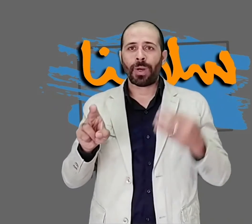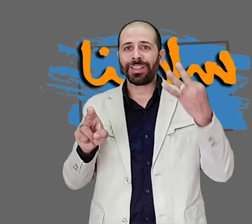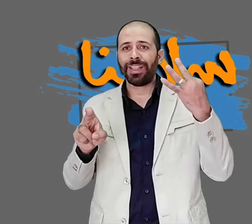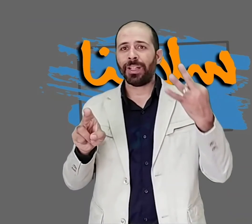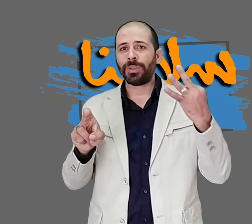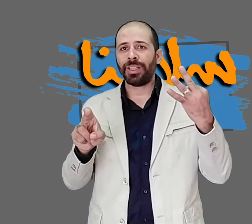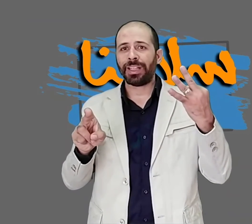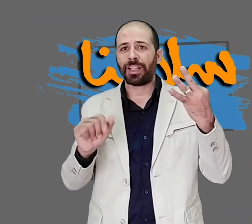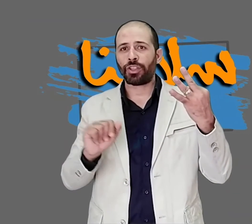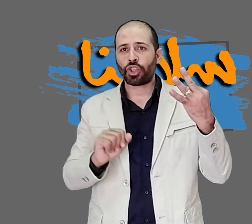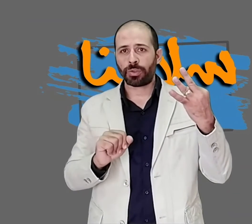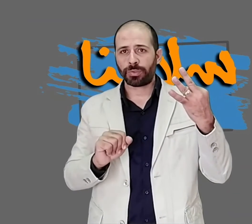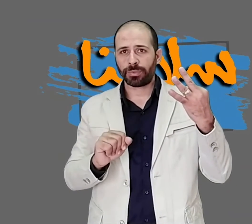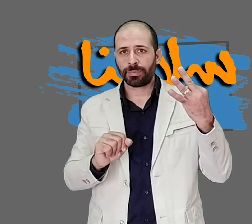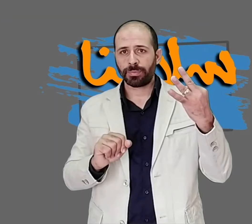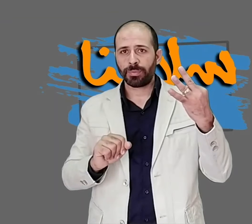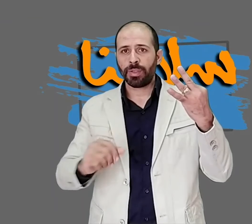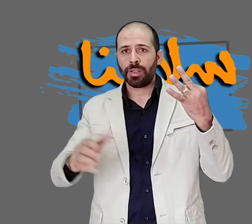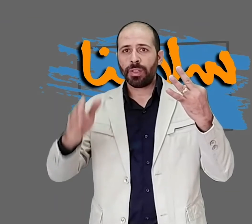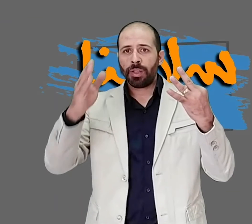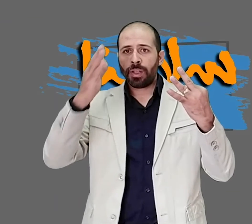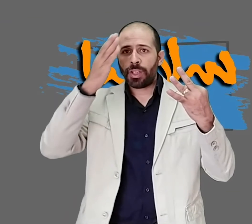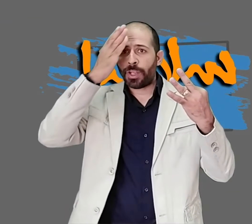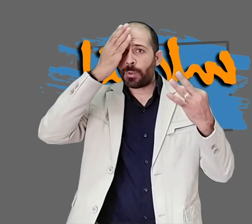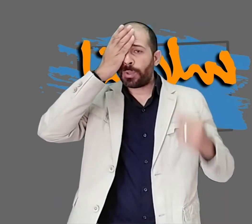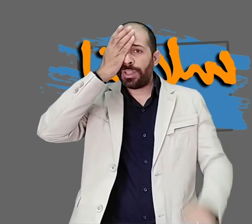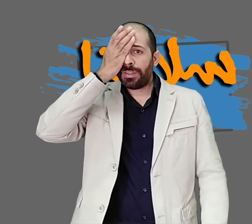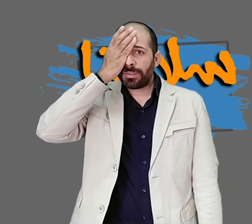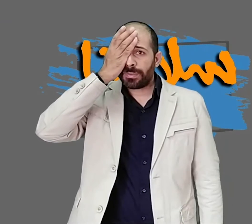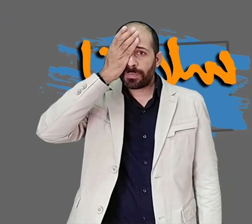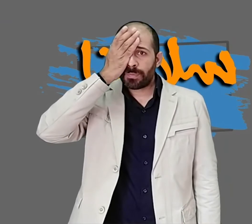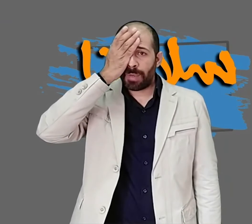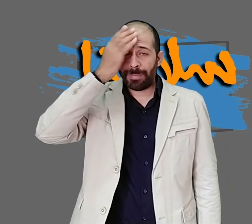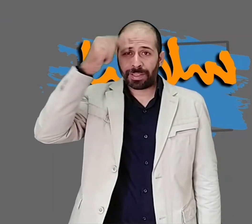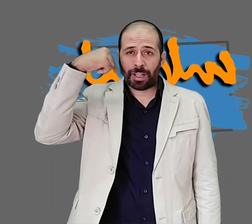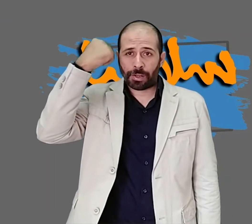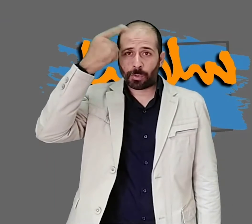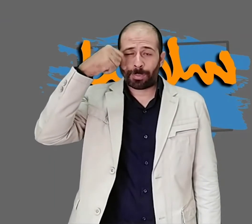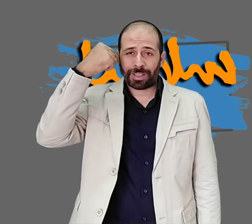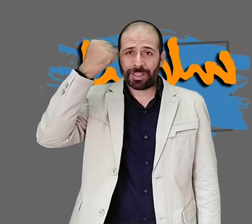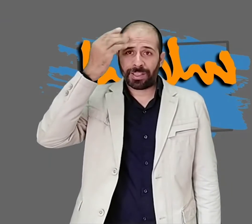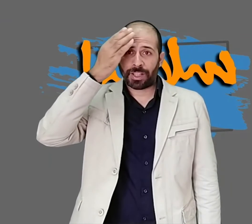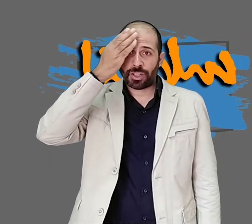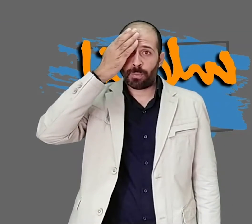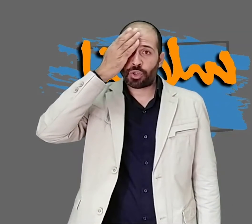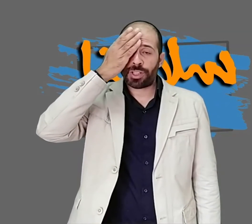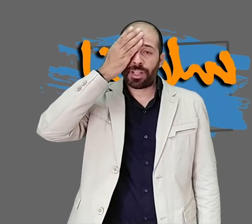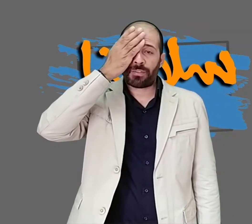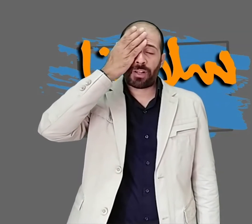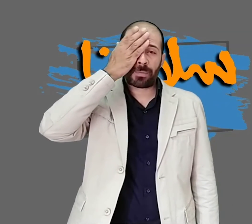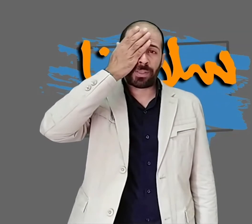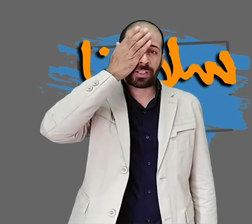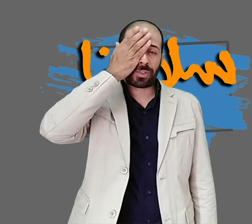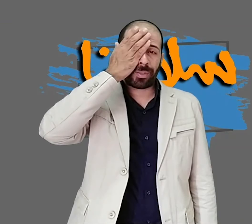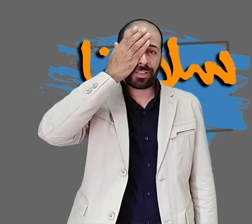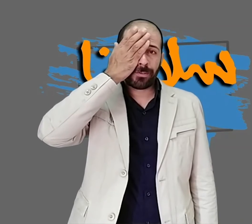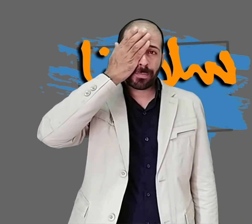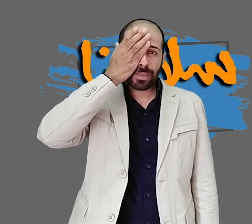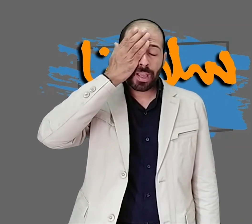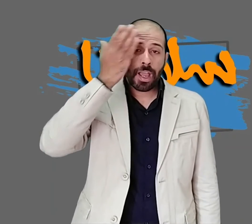وعندي اليهودي ليها تلات إشارات، يهودي عامل كده على الرقعة بتاعت العين عشان موشة ديان في حرب 73،